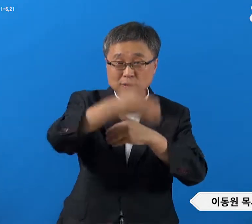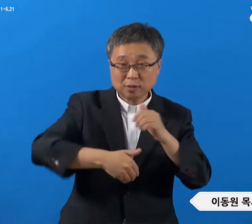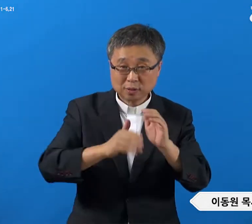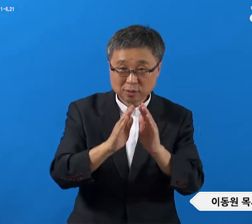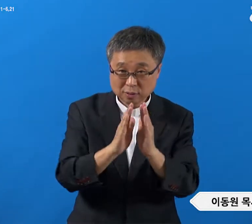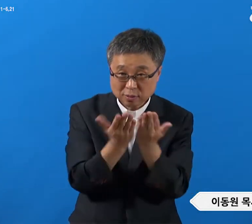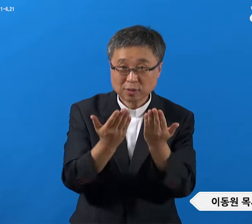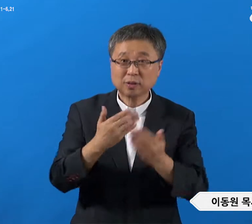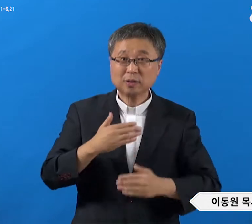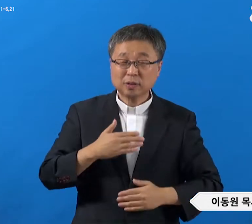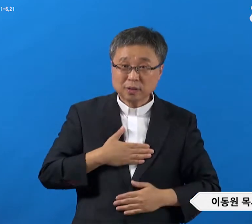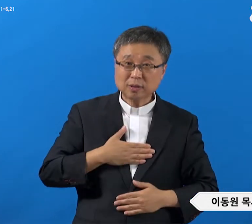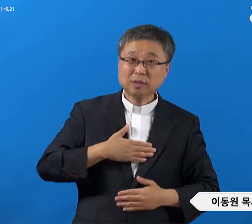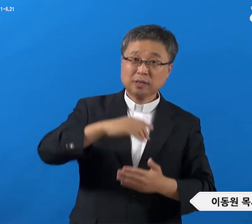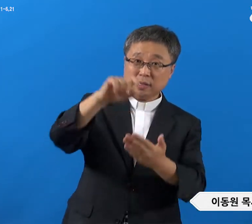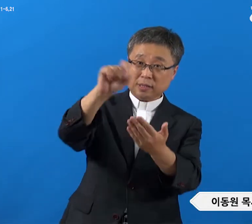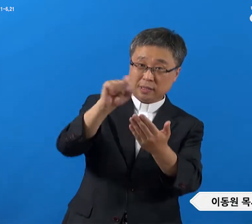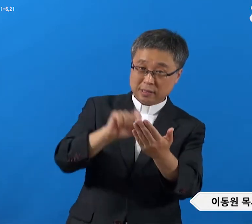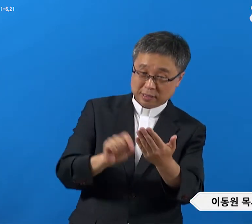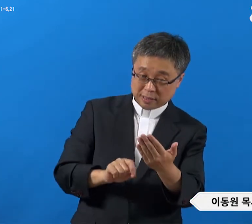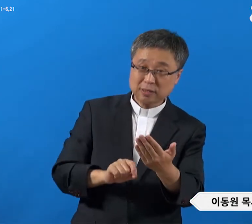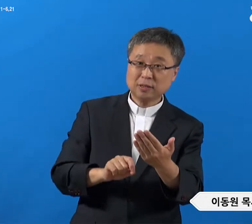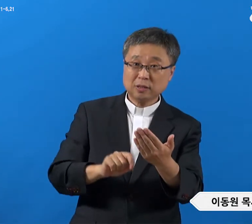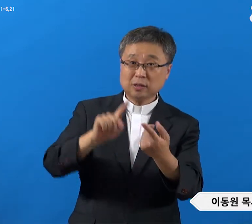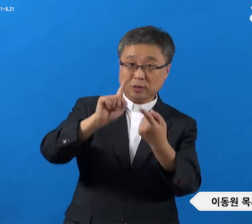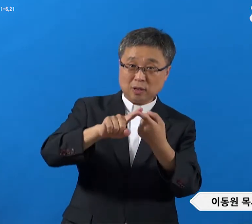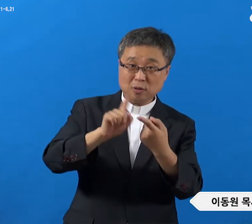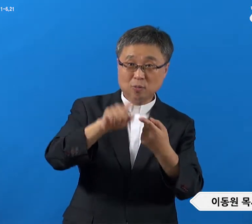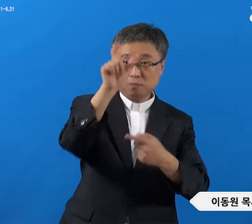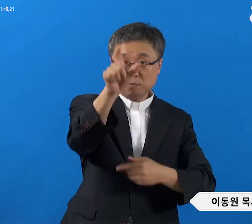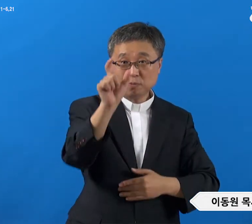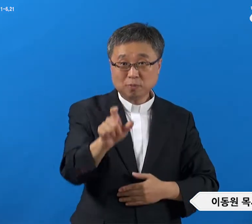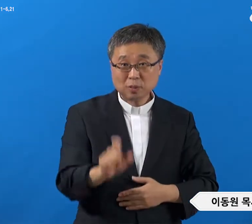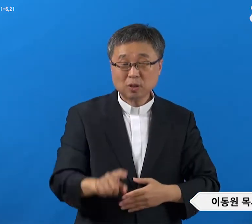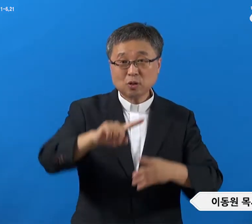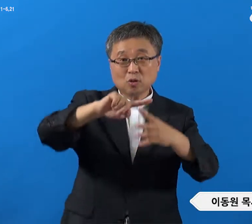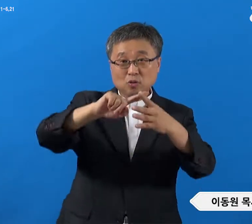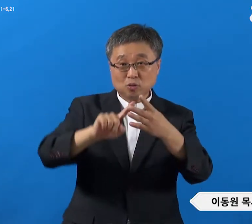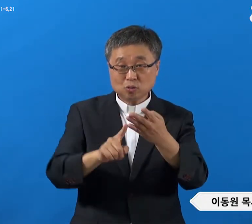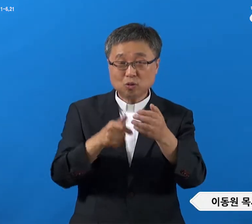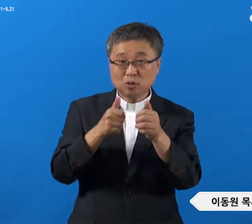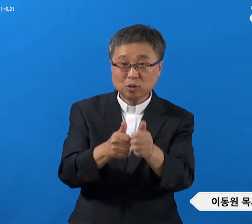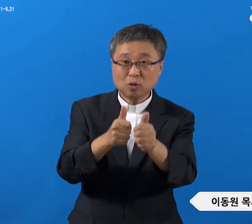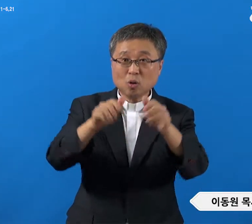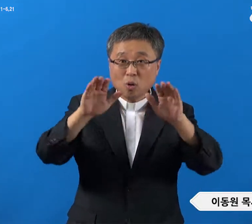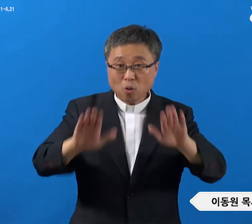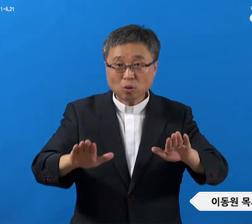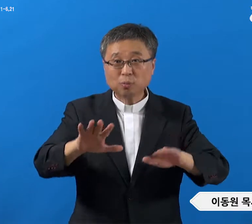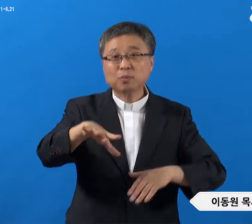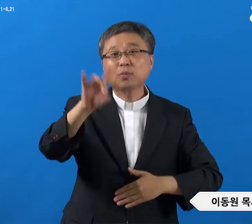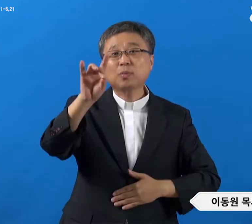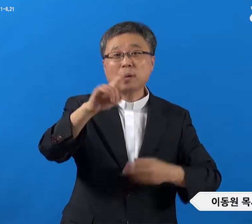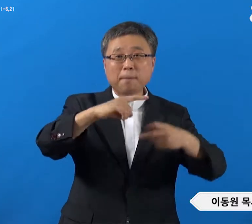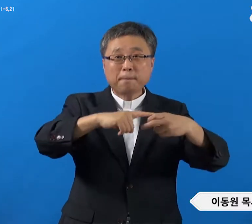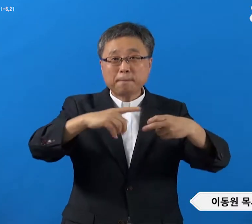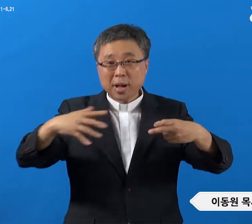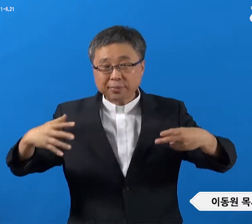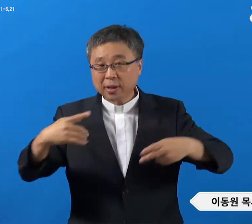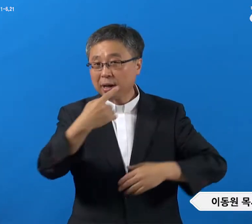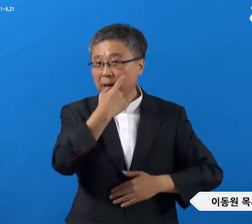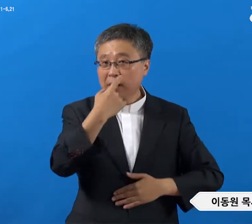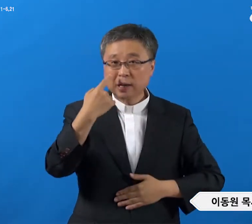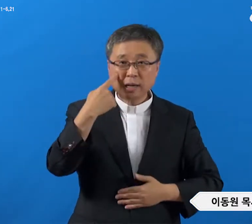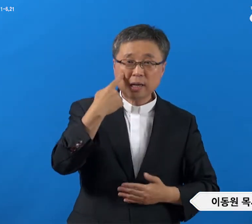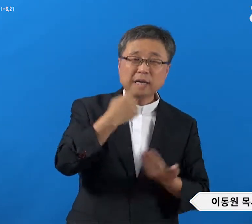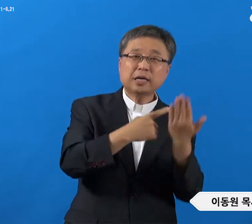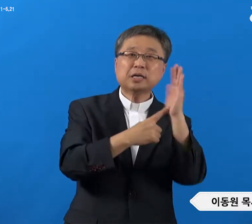배열한 순서를 따라서 배치된 것인데 이제 이 순서에 따라서 오늘 우리는 먼저 마태가 증언한